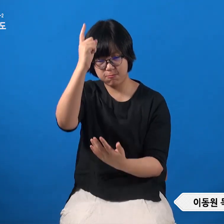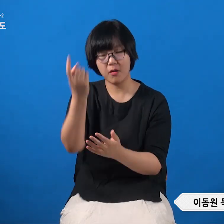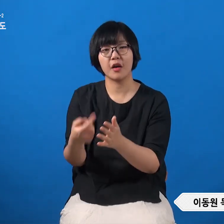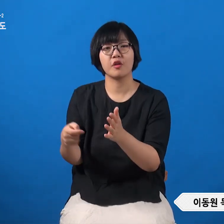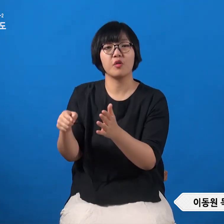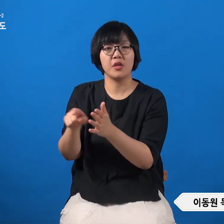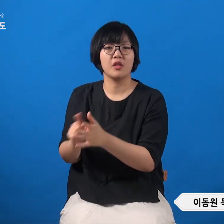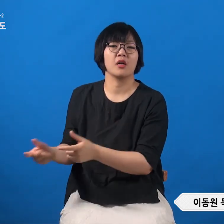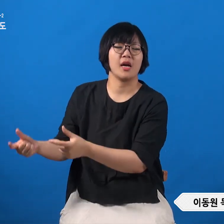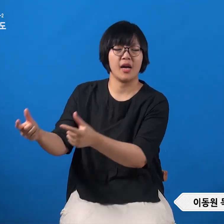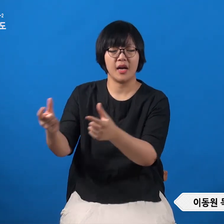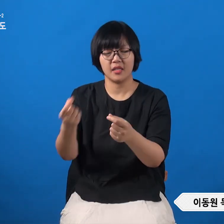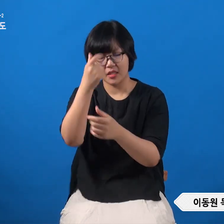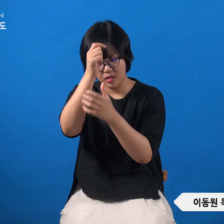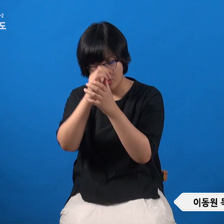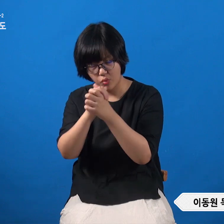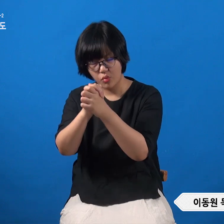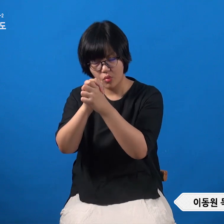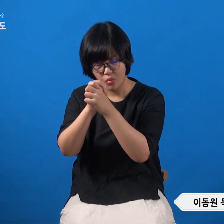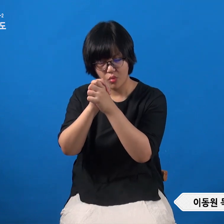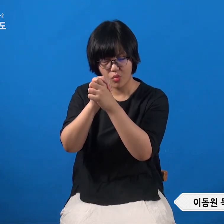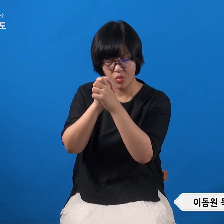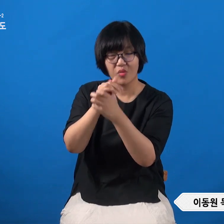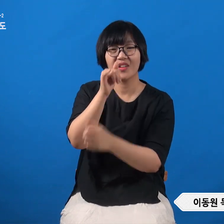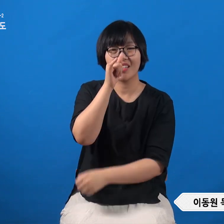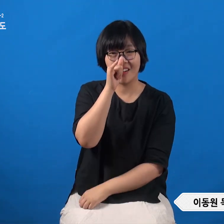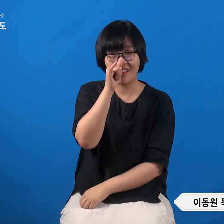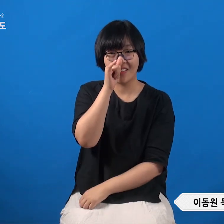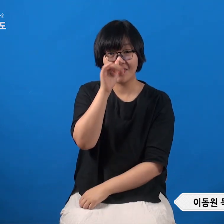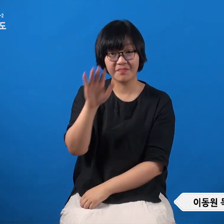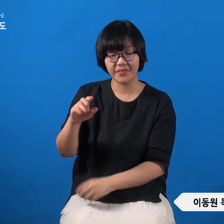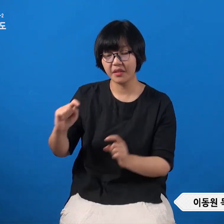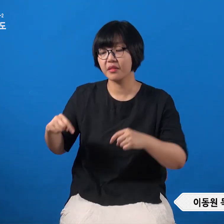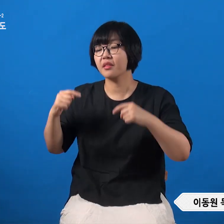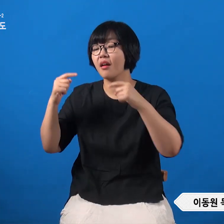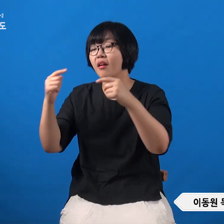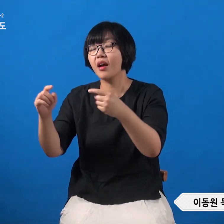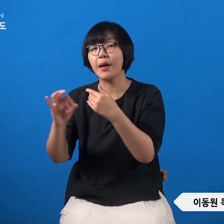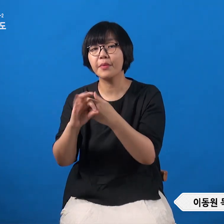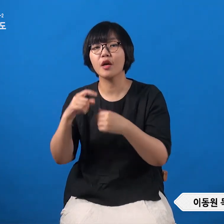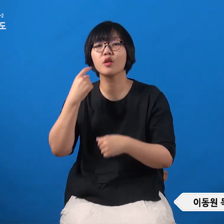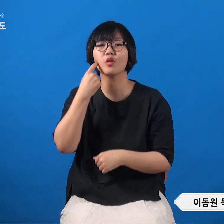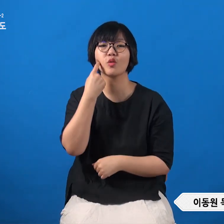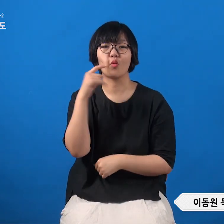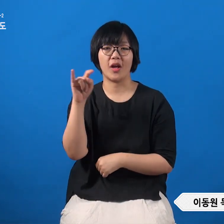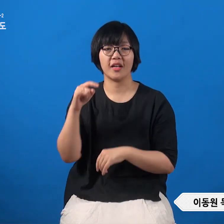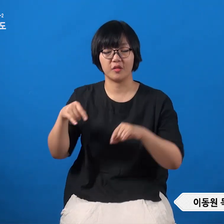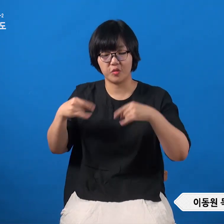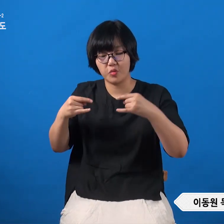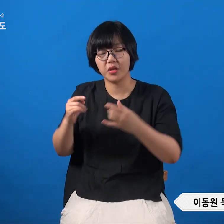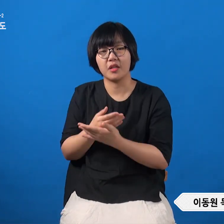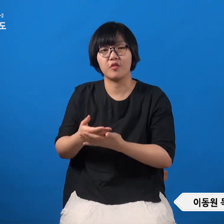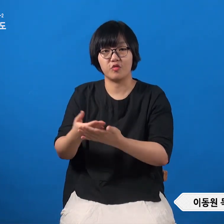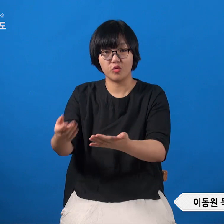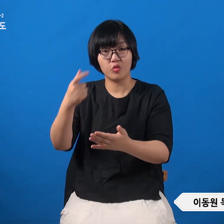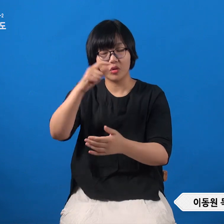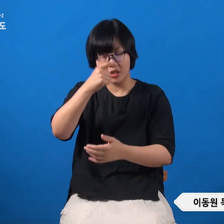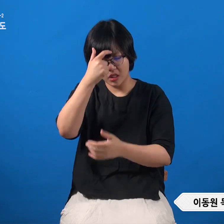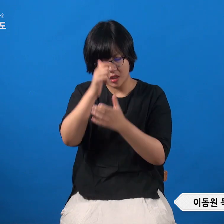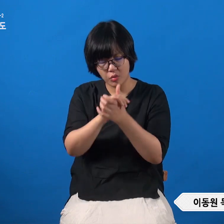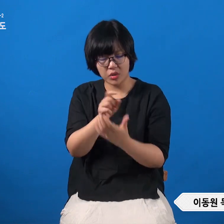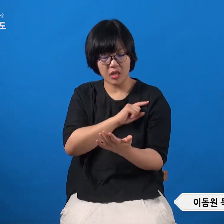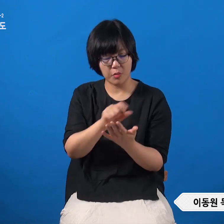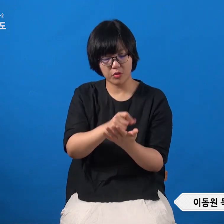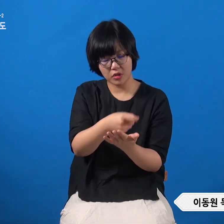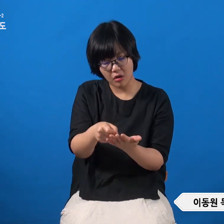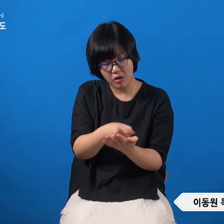때 노란색 종이를 나눠주고 거기다 기도 제목을 썼고 촛불을 켜고 기도를 했다고 합니다.